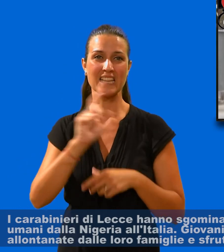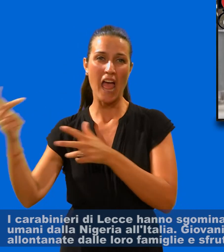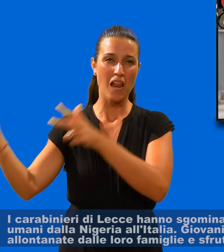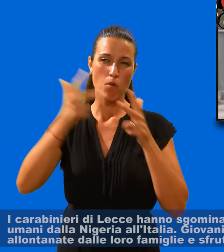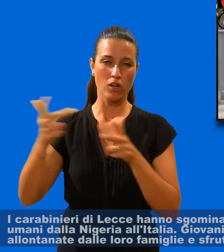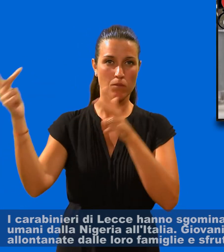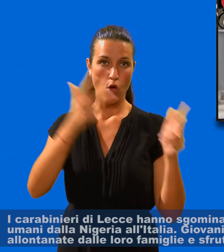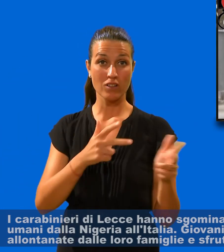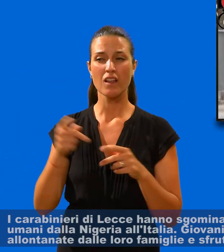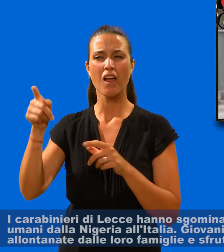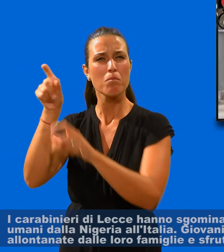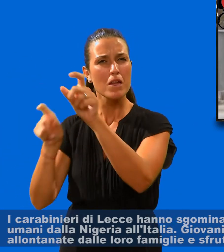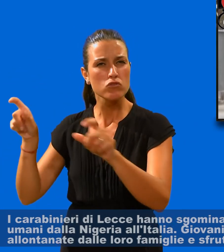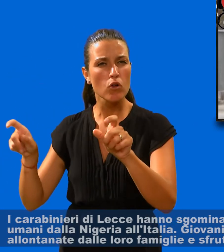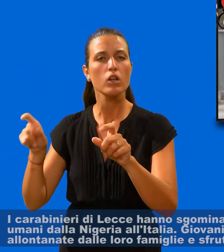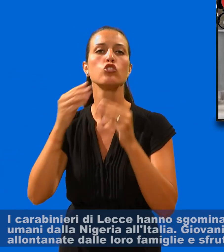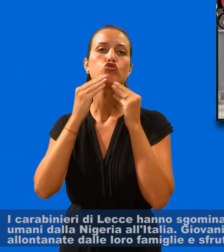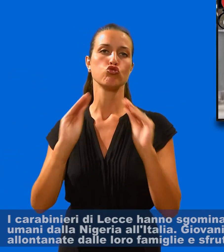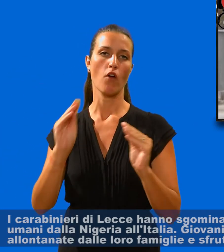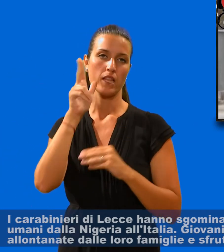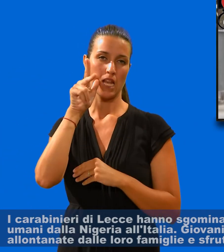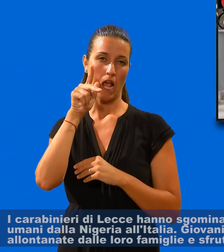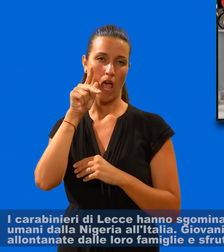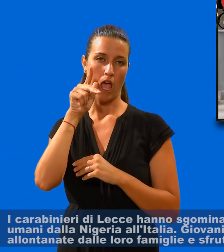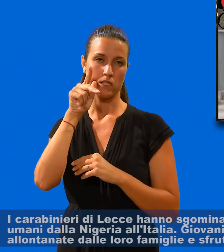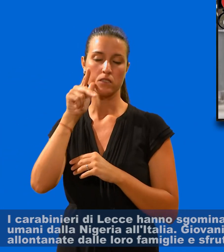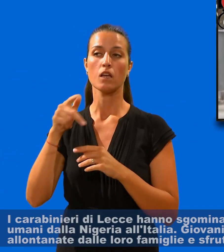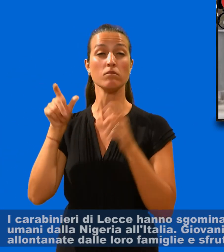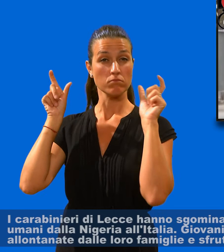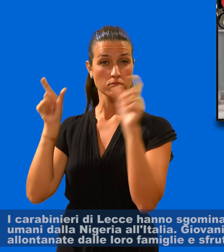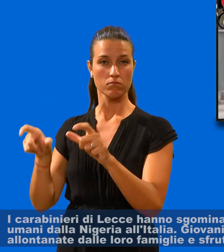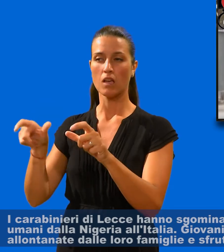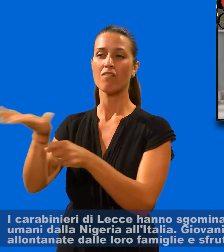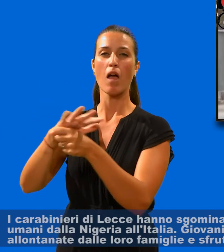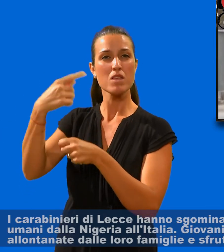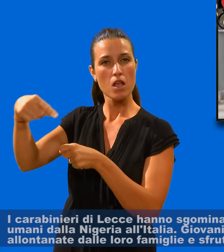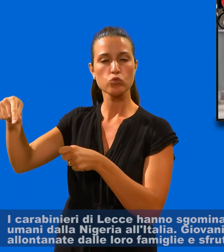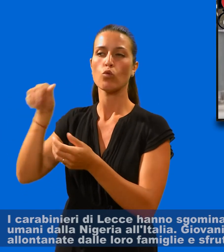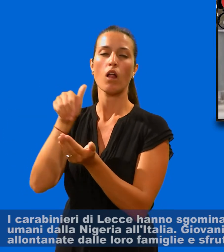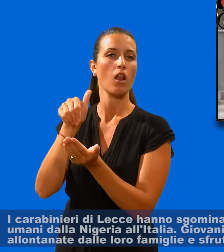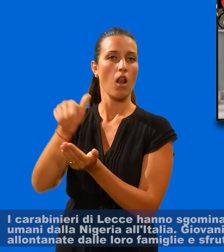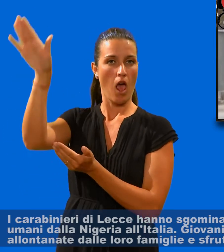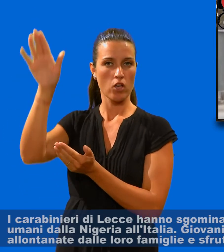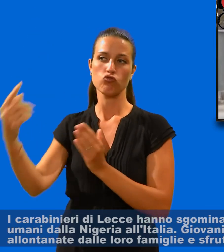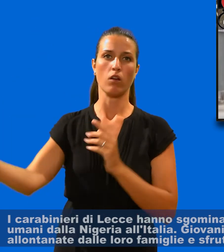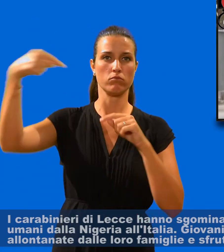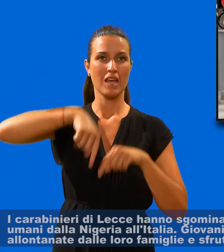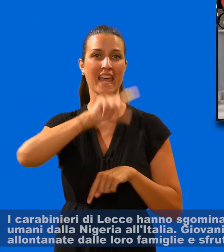giovani ragazze venivano allontanati dalle loro famiglie e sfruttate come prostitute